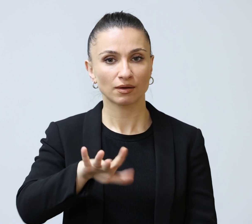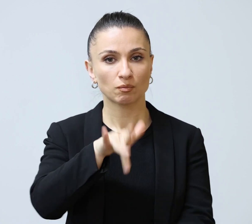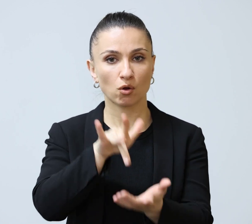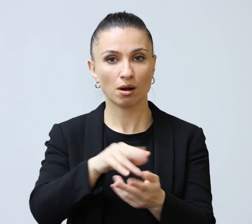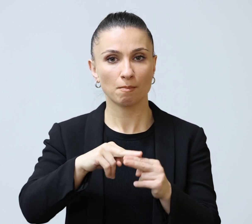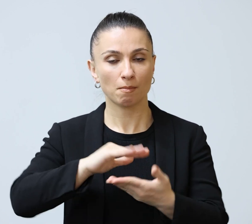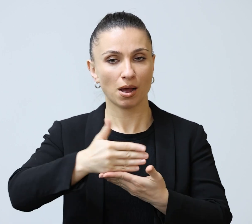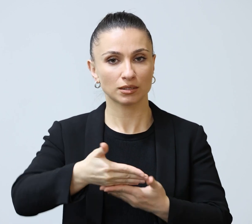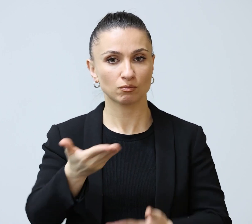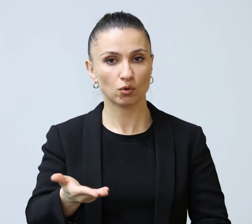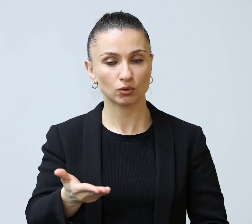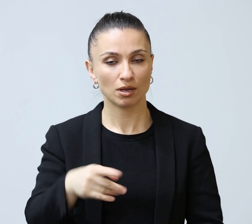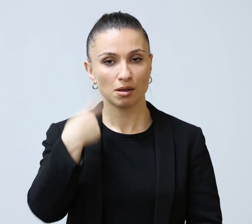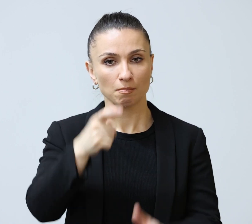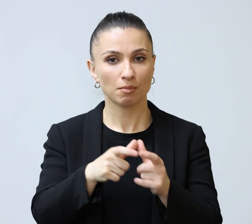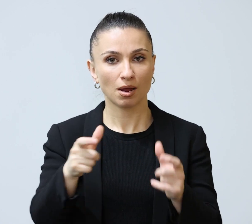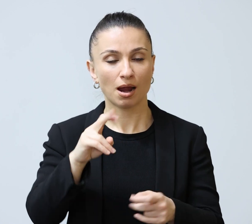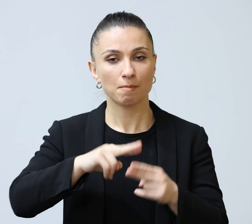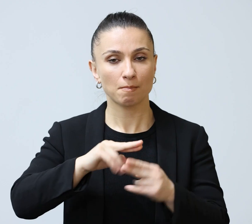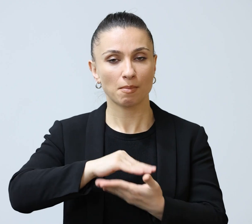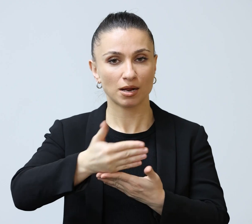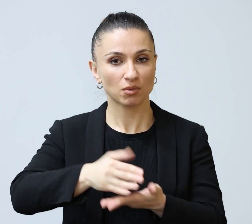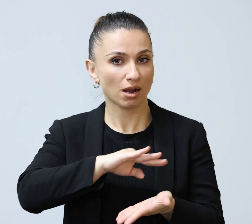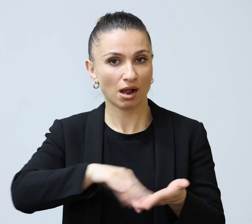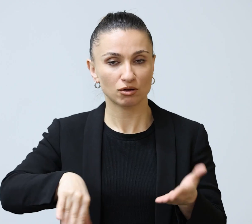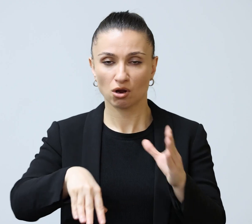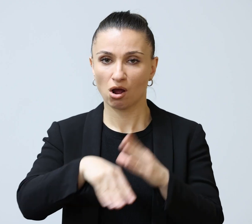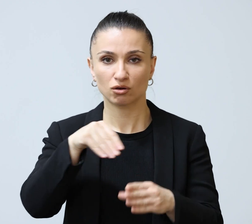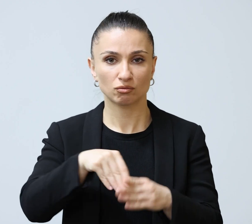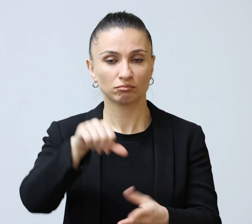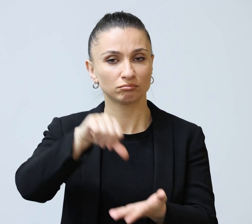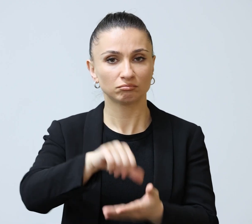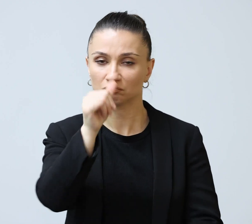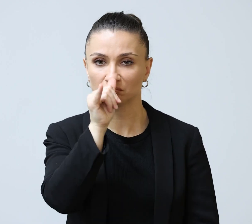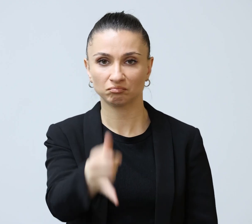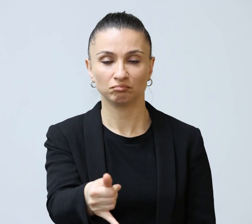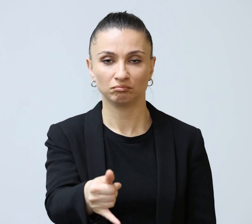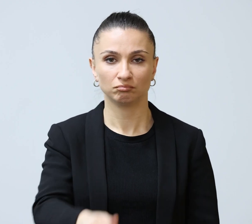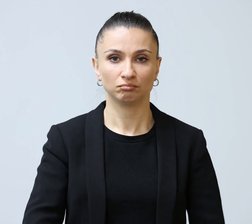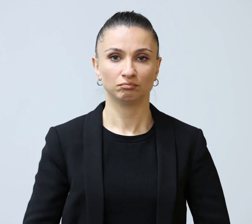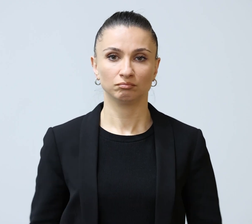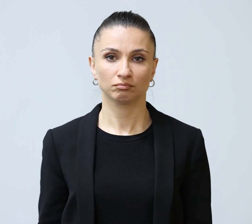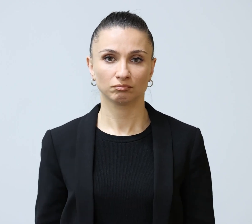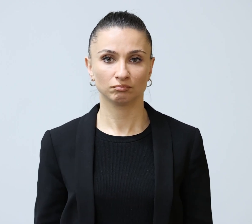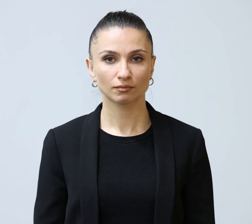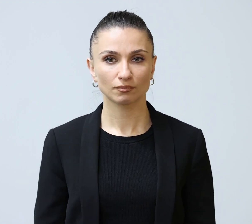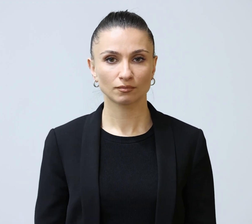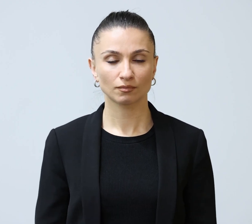սենյակում։ Ընտրական տեղամասի սենյակում կան նաև այլ մարդիկ, օրինակ ընտրողներ և հանձնաժողովի